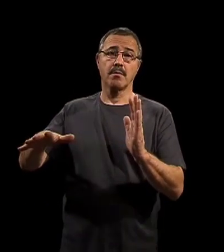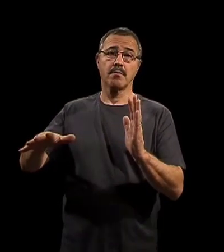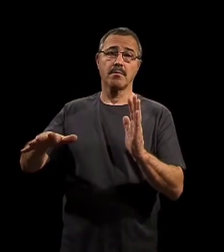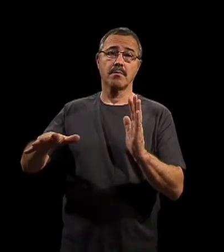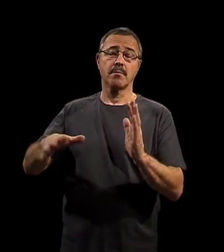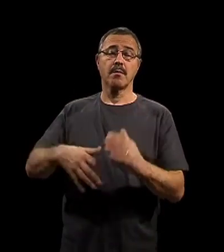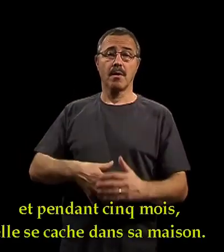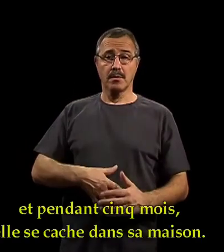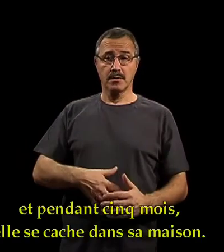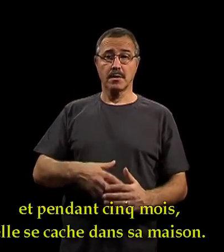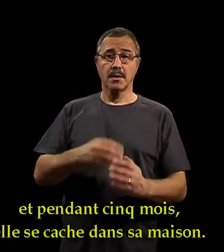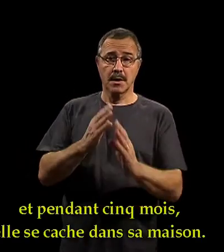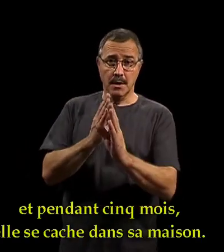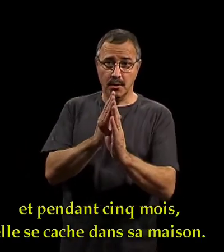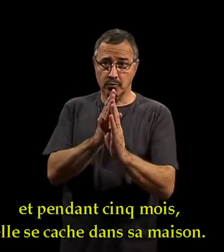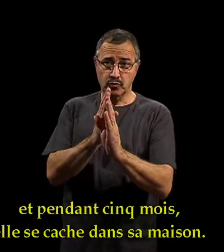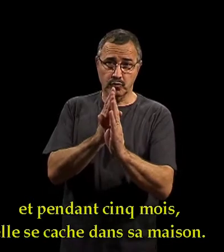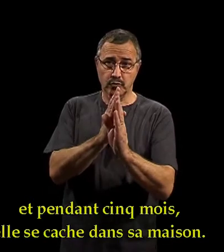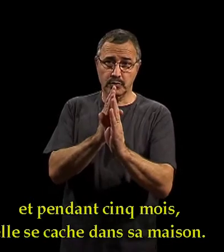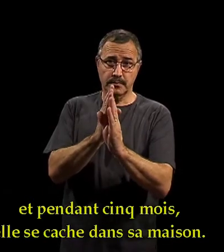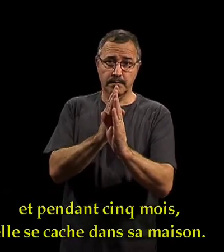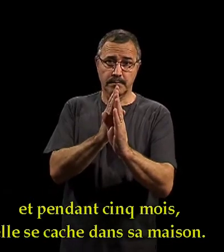Et pendant 5 mois, elle se cache dans sa maison.